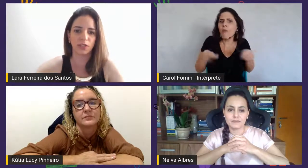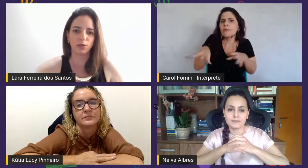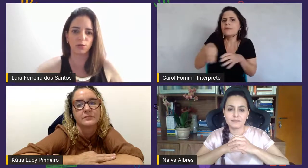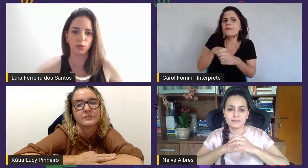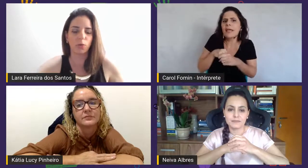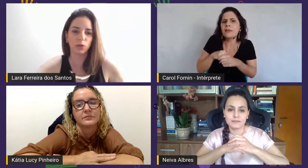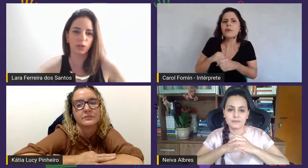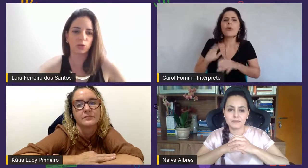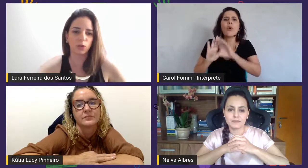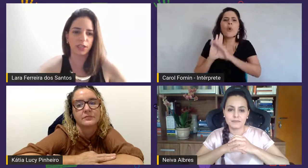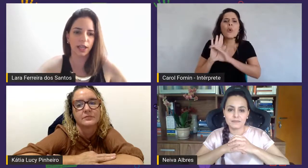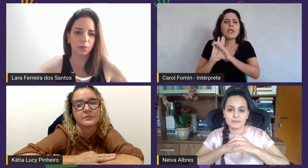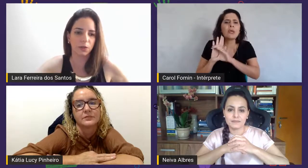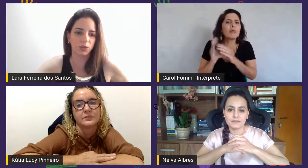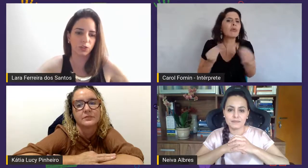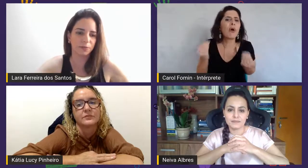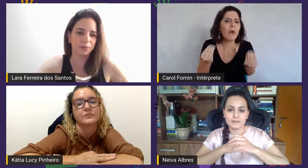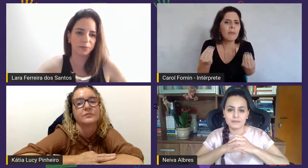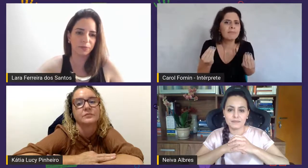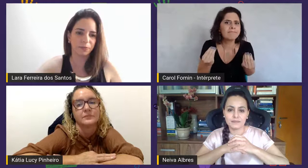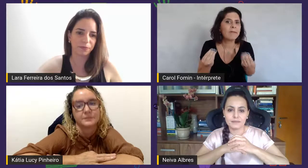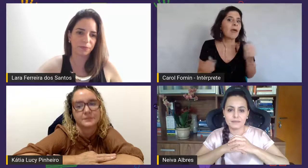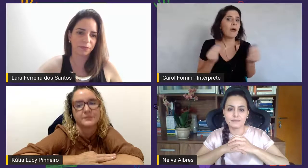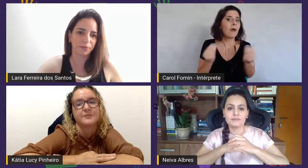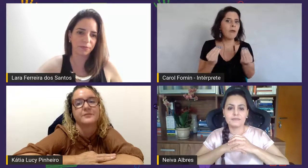de atuação como tradutor e intérprete?